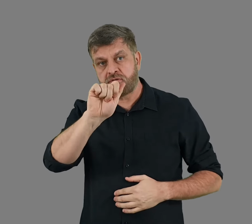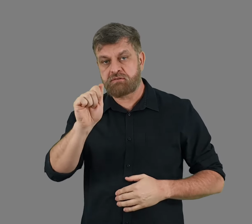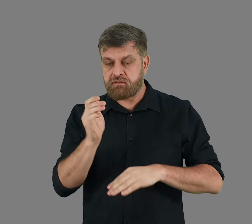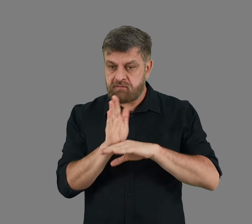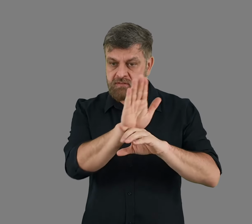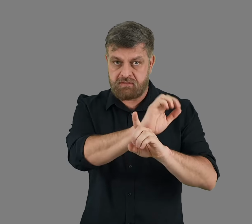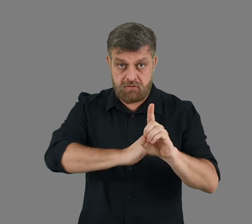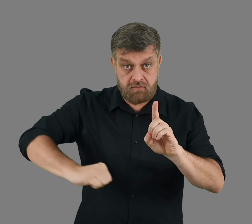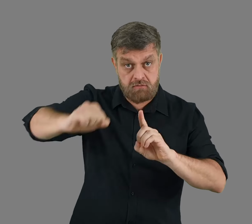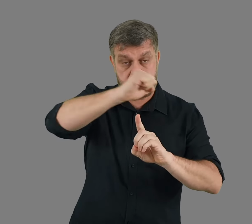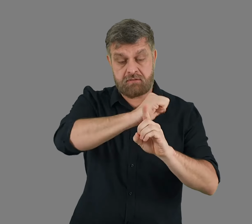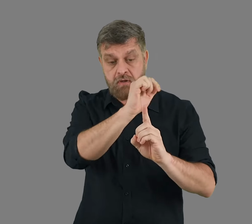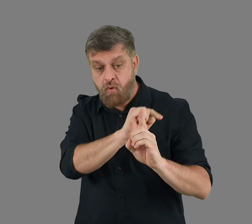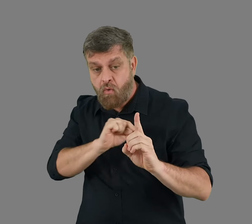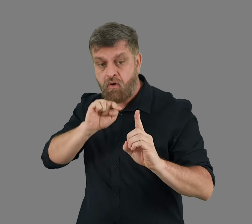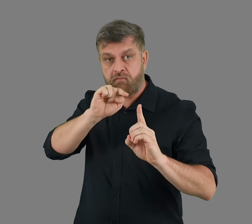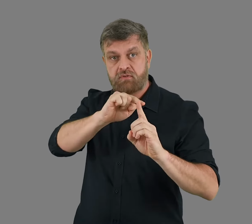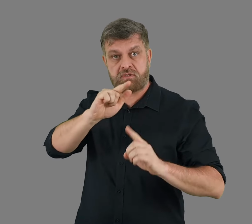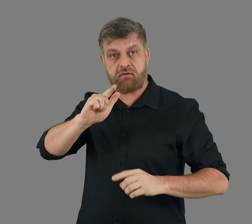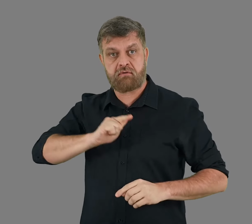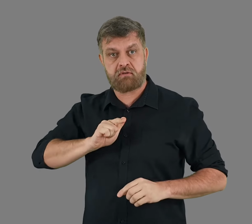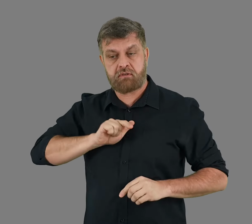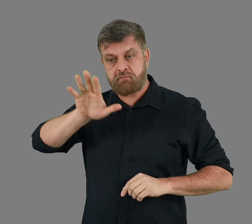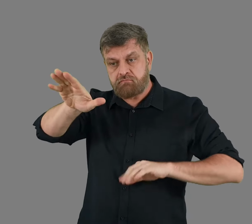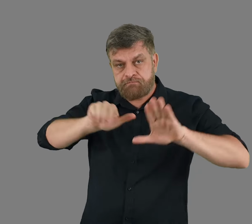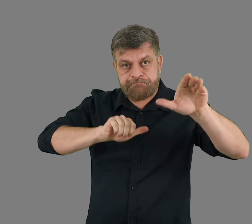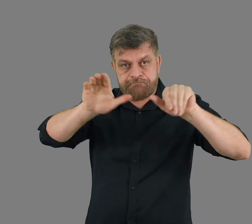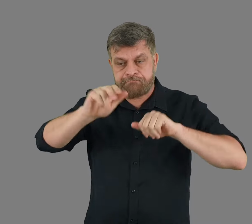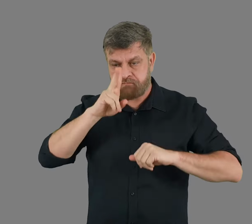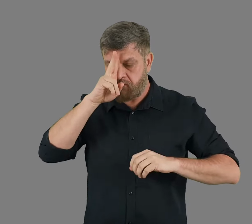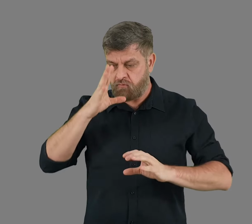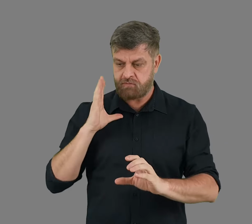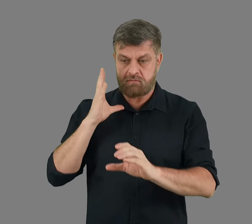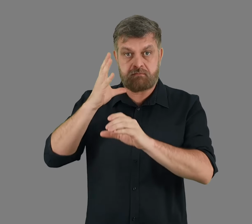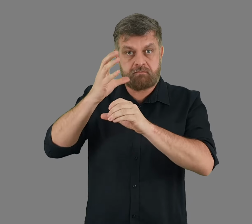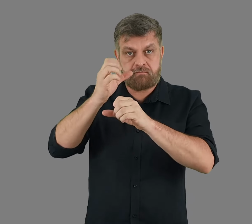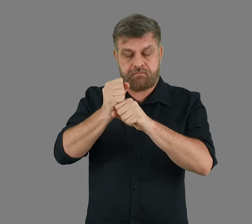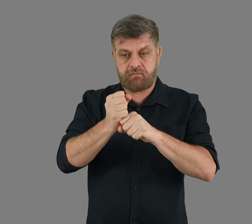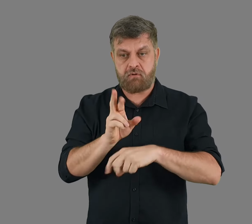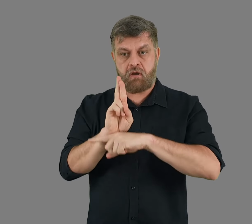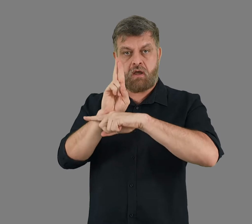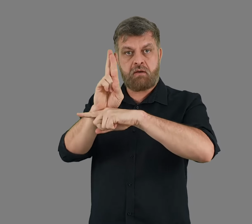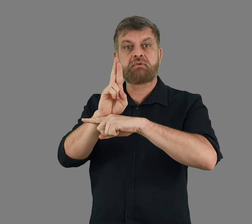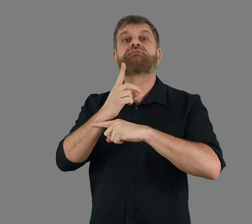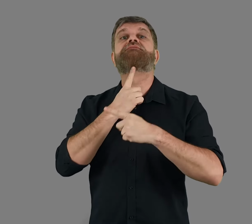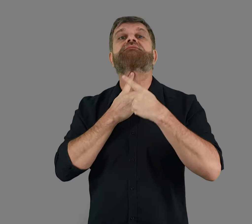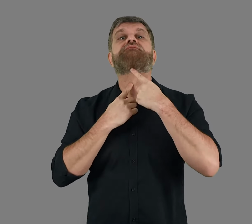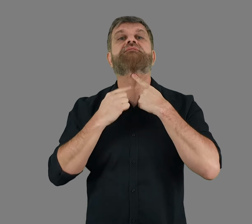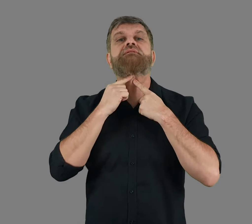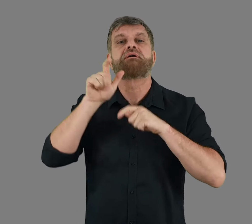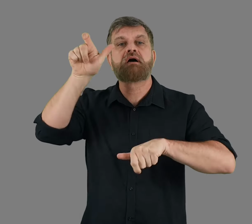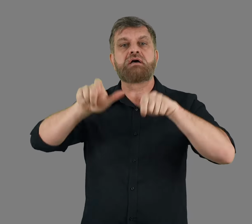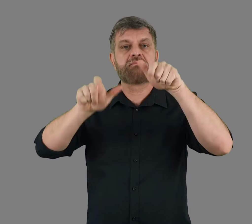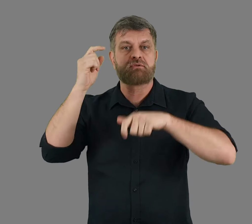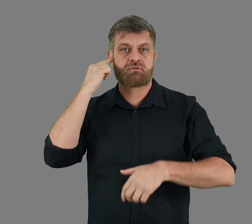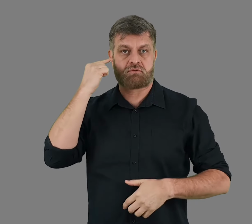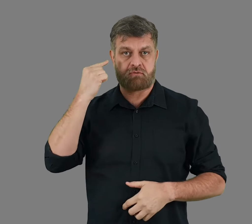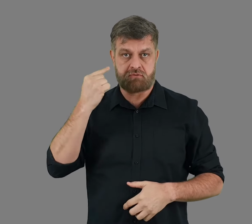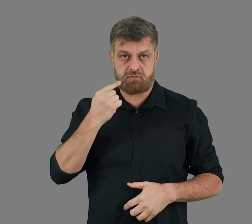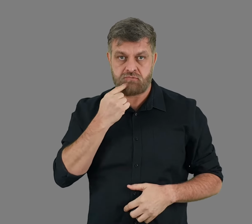e tem por finalidade aglutinar forças e representar as aspirações das pessoas surdas, com deficiência auditiva